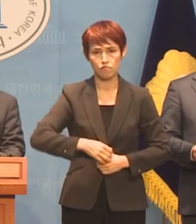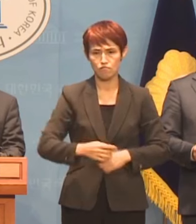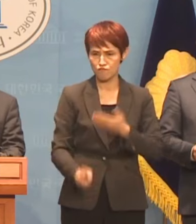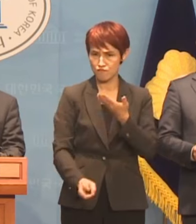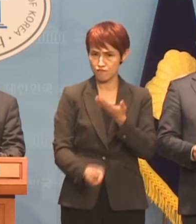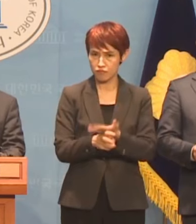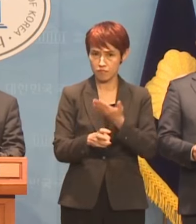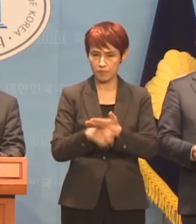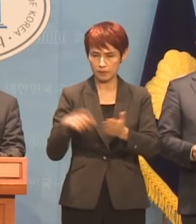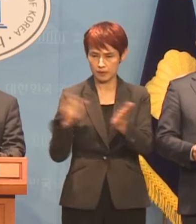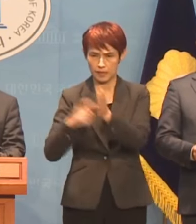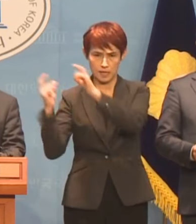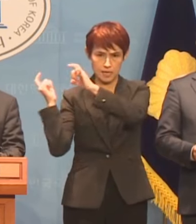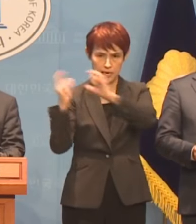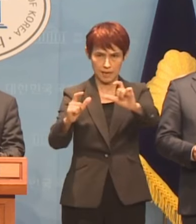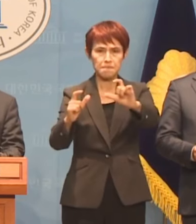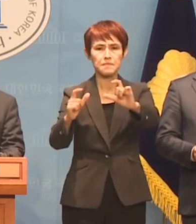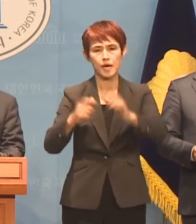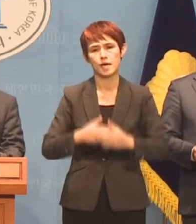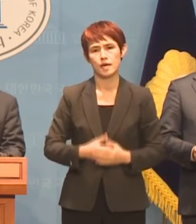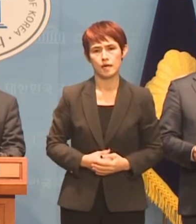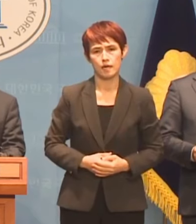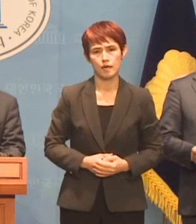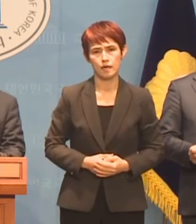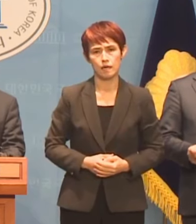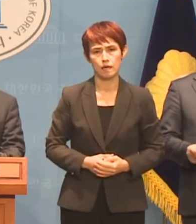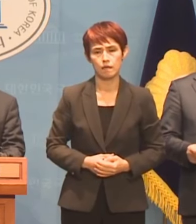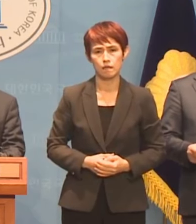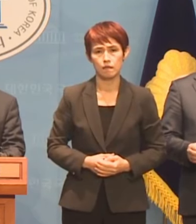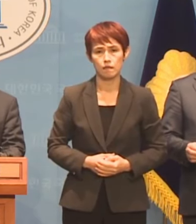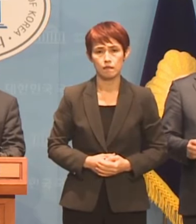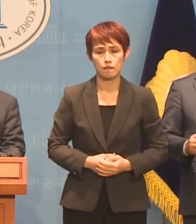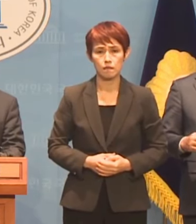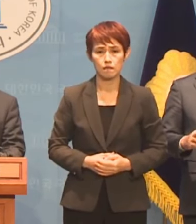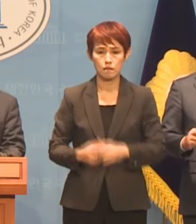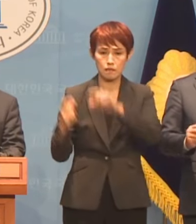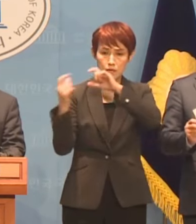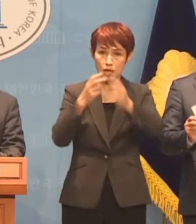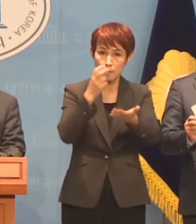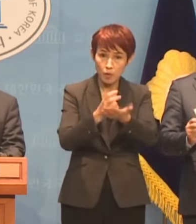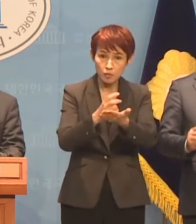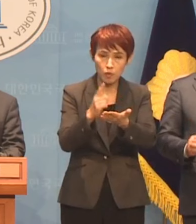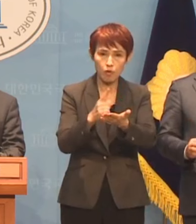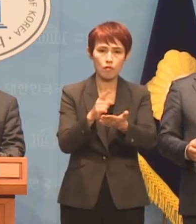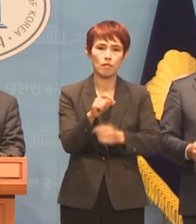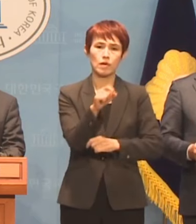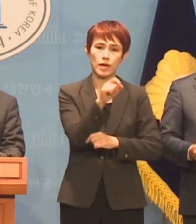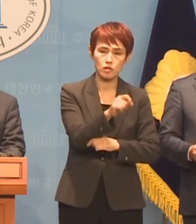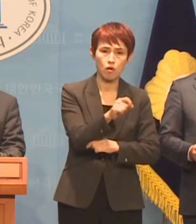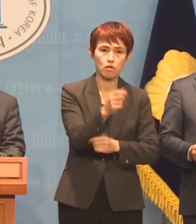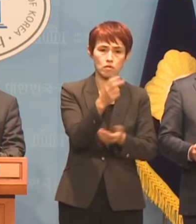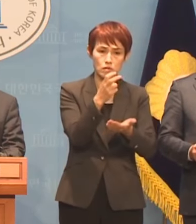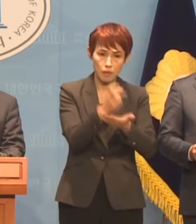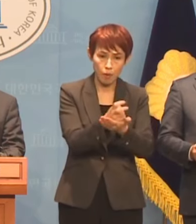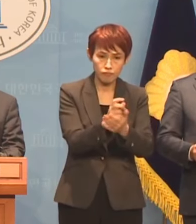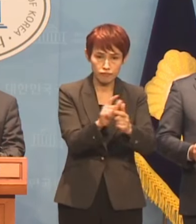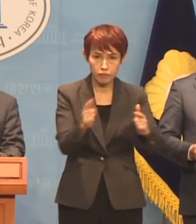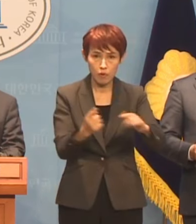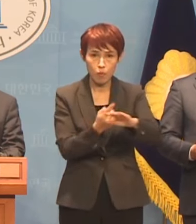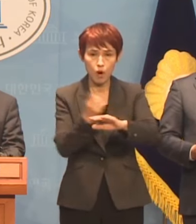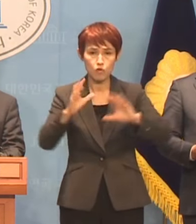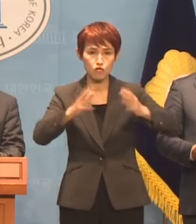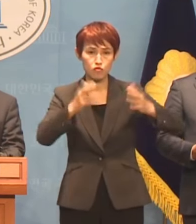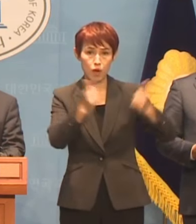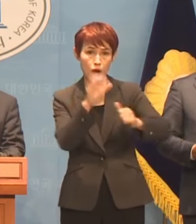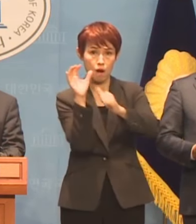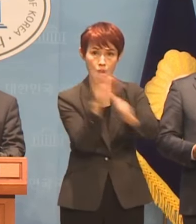불법 비상계엄을 선포했다. 계엄법에 따르면 행정과 사법 외에 국회에 대한 어떠한 조치도